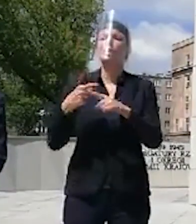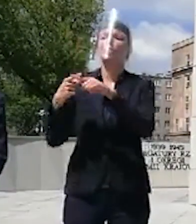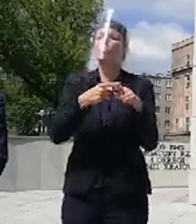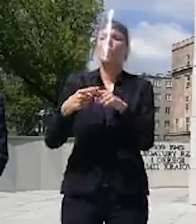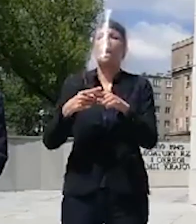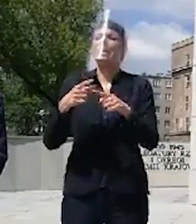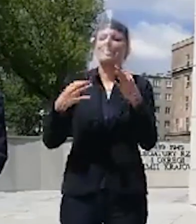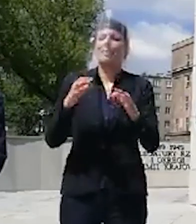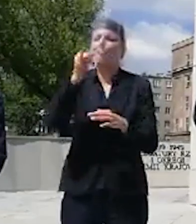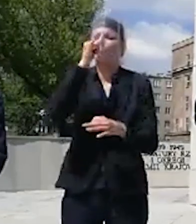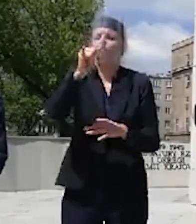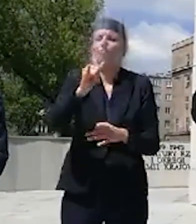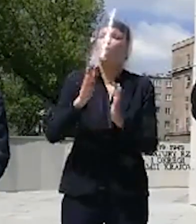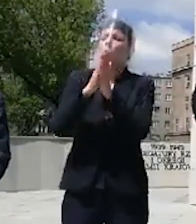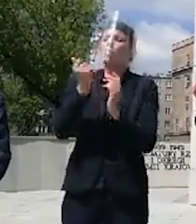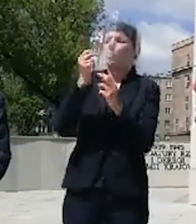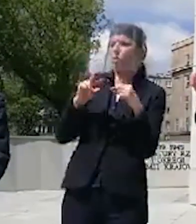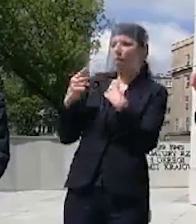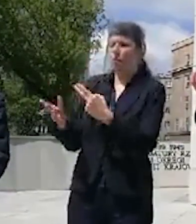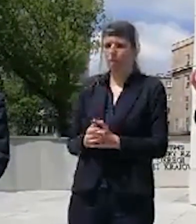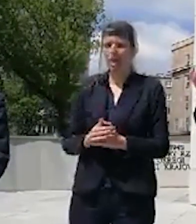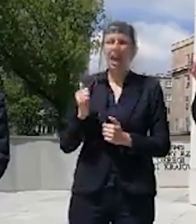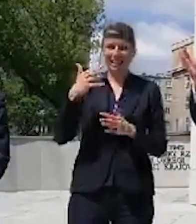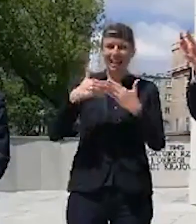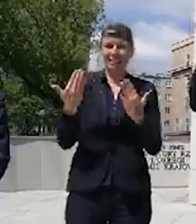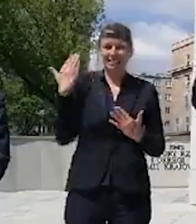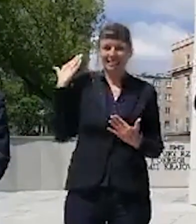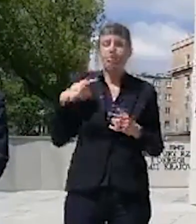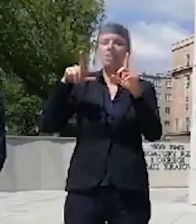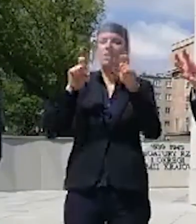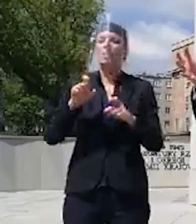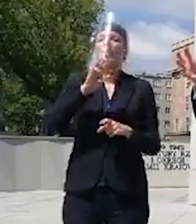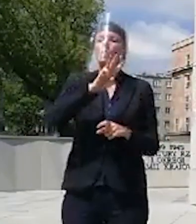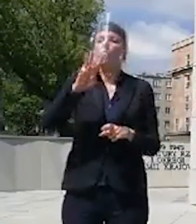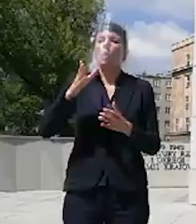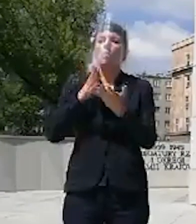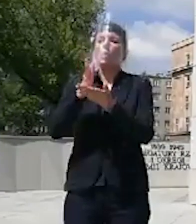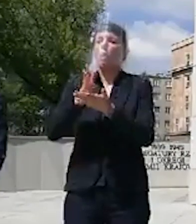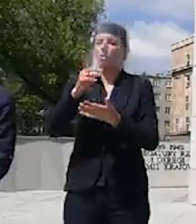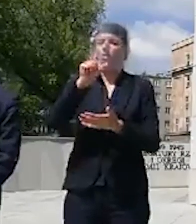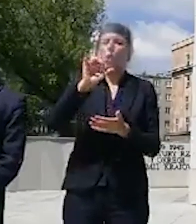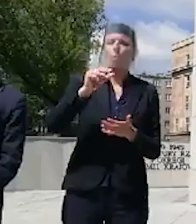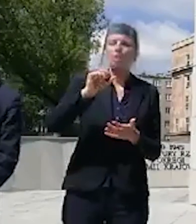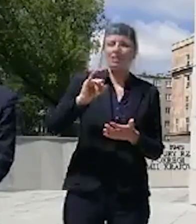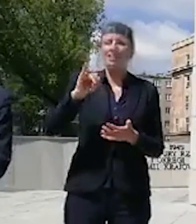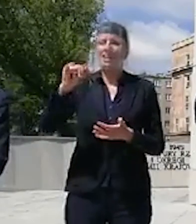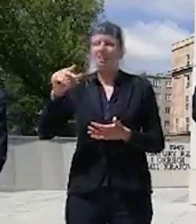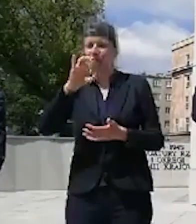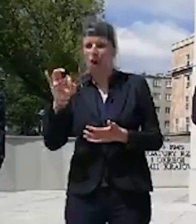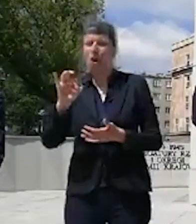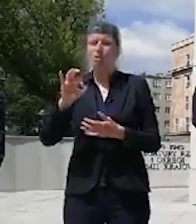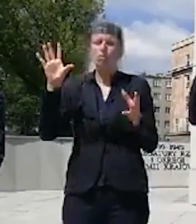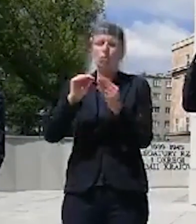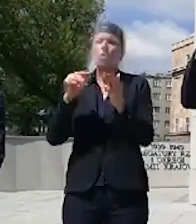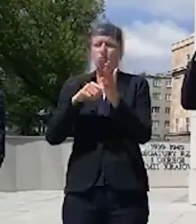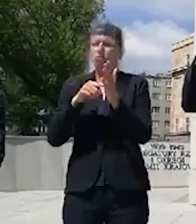tak? Myśmy uruchomili portal Pomocni Info kilka dni temu, który agreguje 7 tysięcy miejsc świadczenia pomocy, ale ci